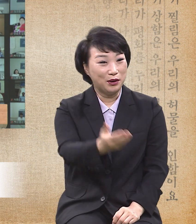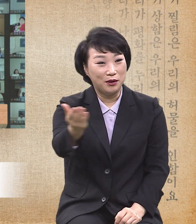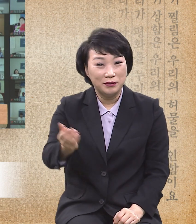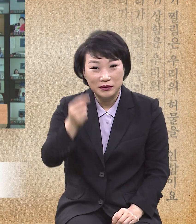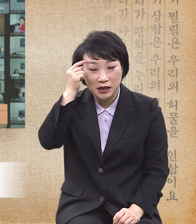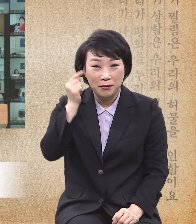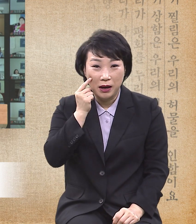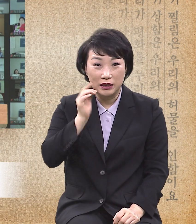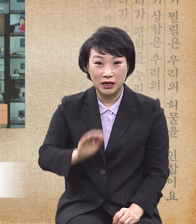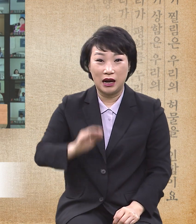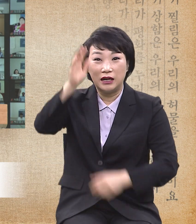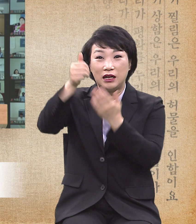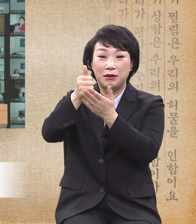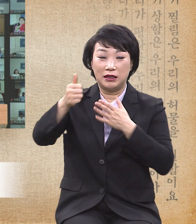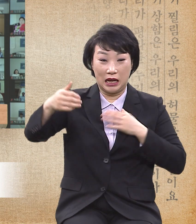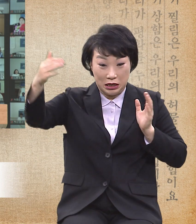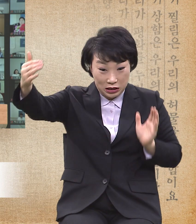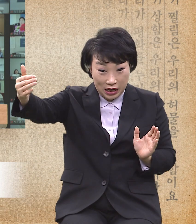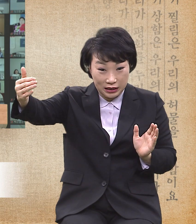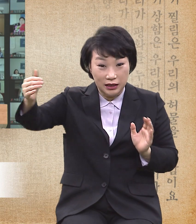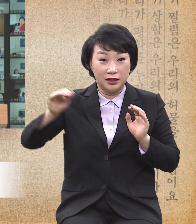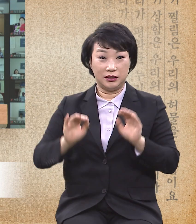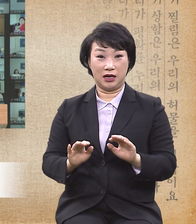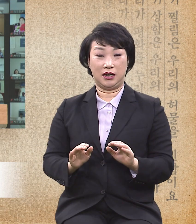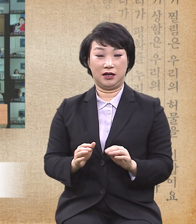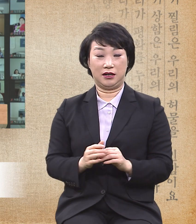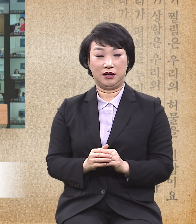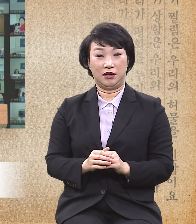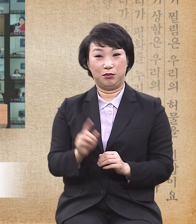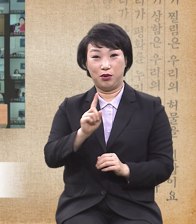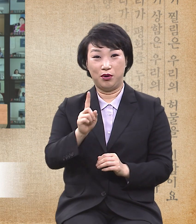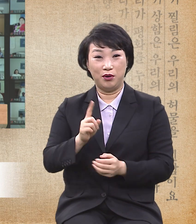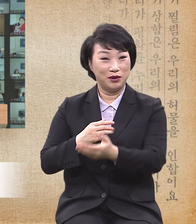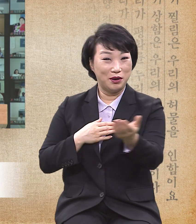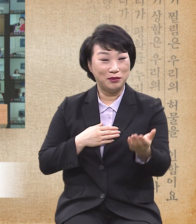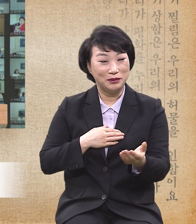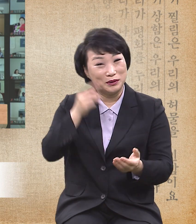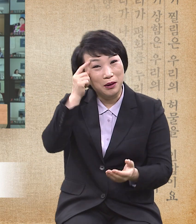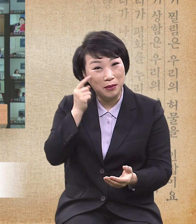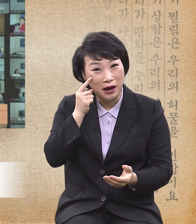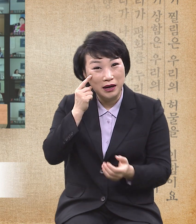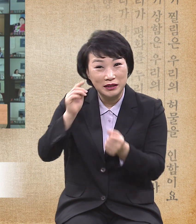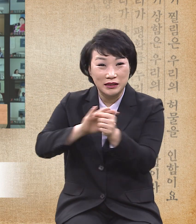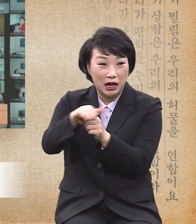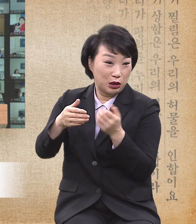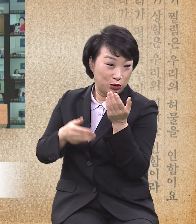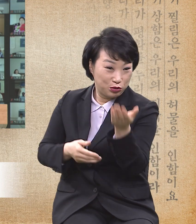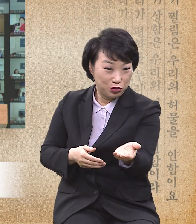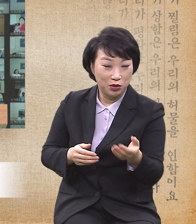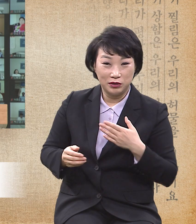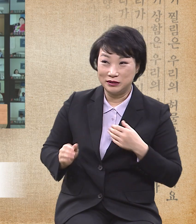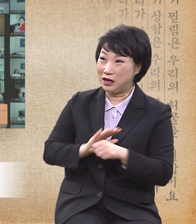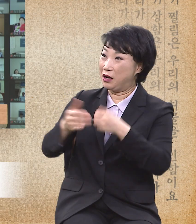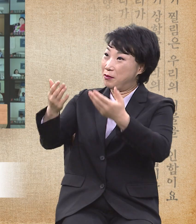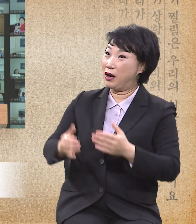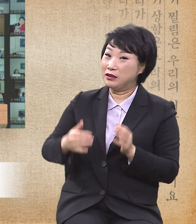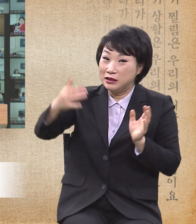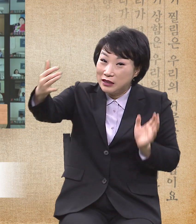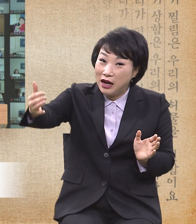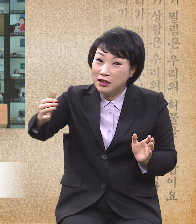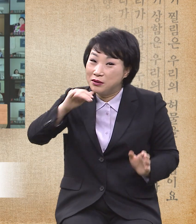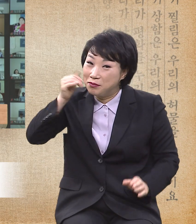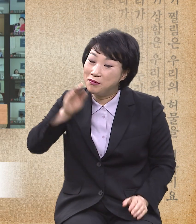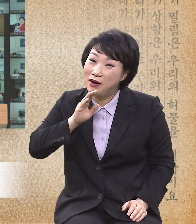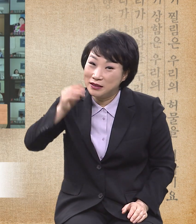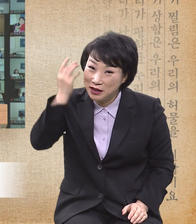보세요. 하나님과 우리 사이가 무슨 사랑하고 사랑받을 사이가